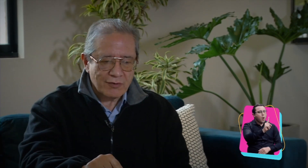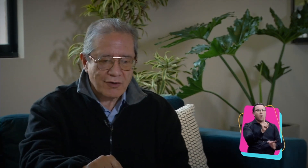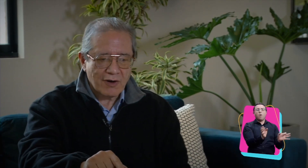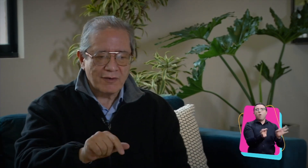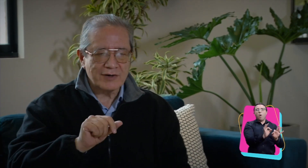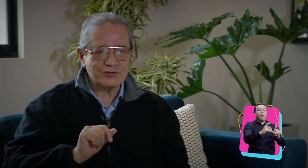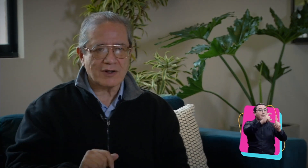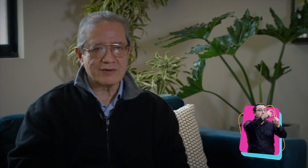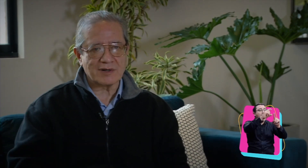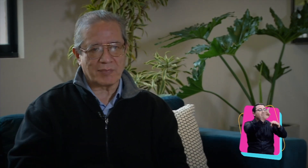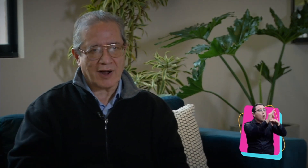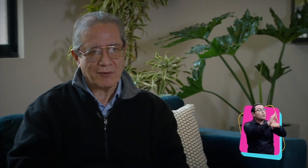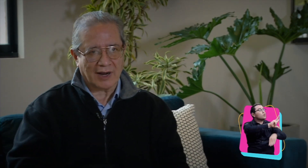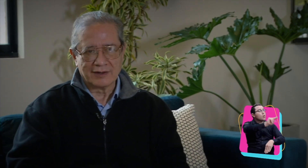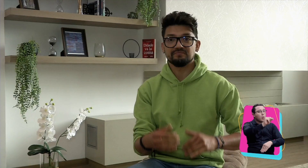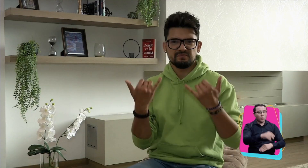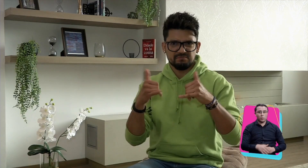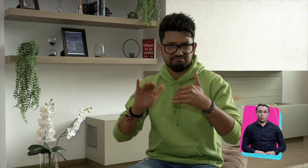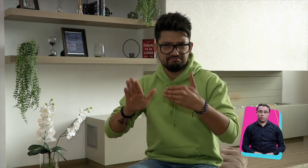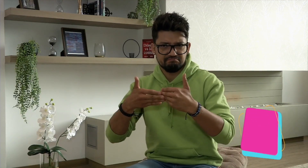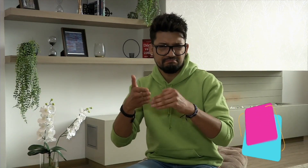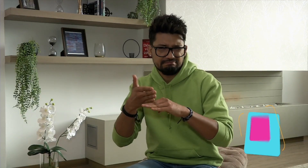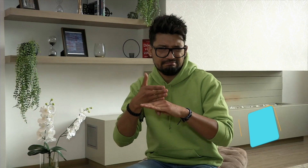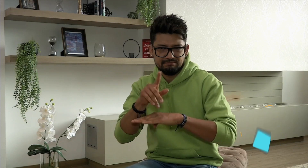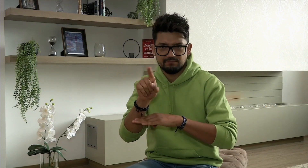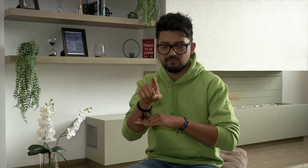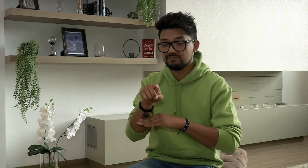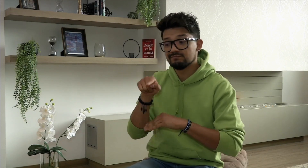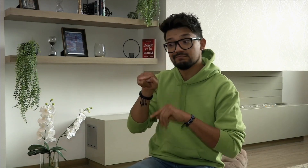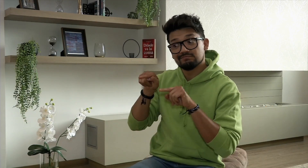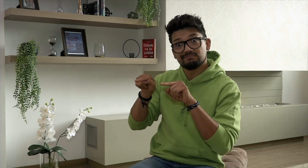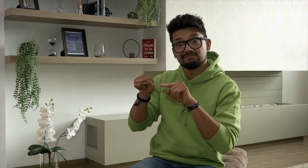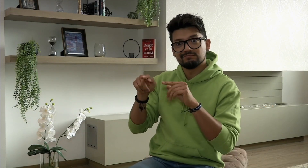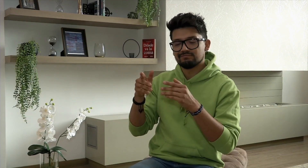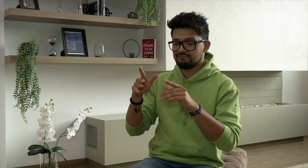no debió haber usado esa palabra.